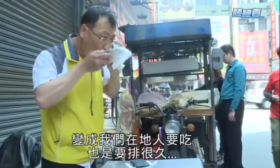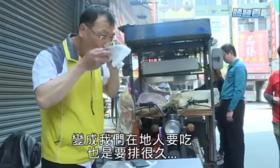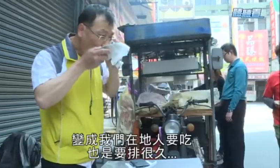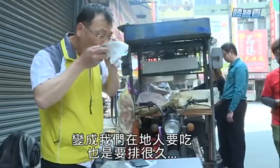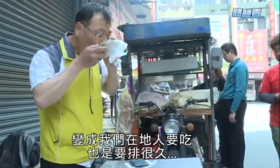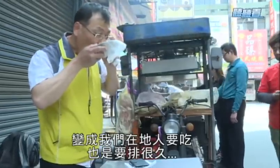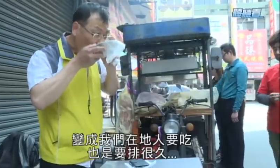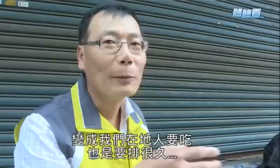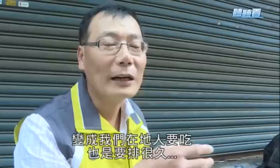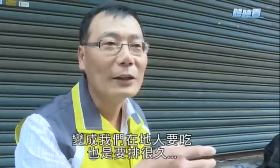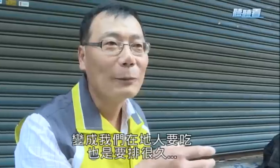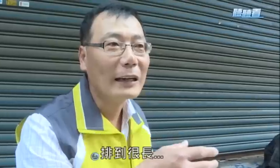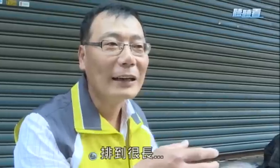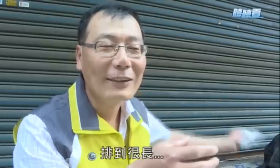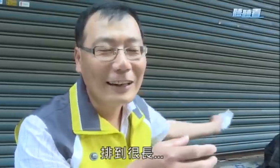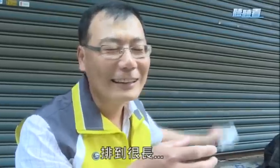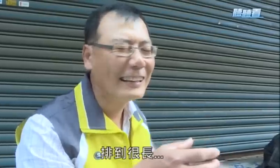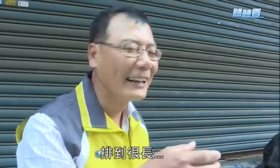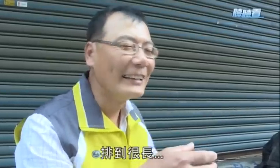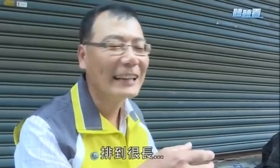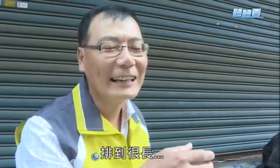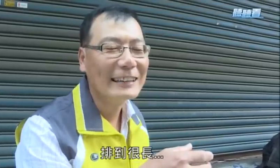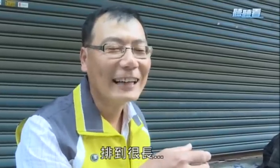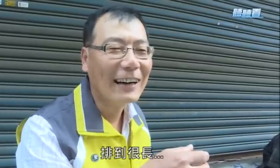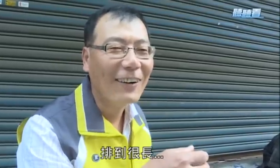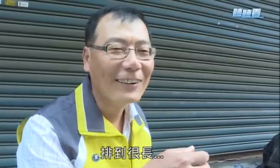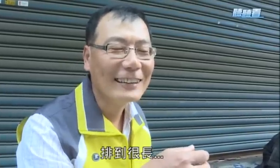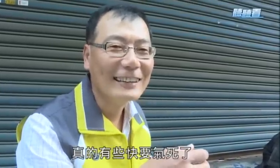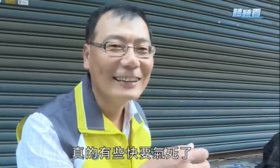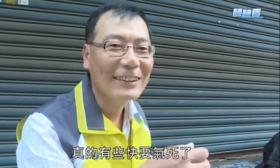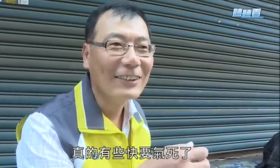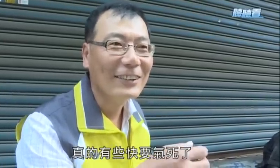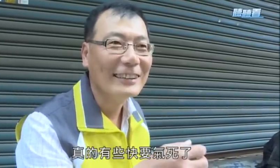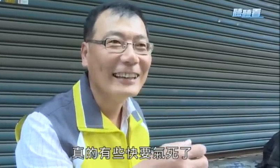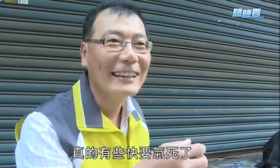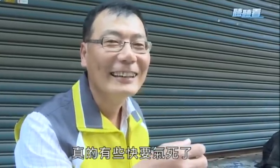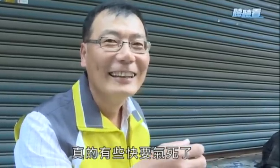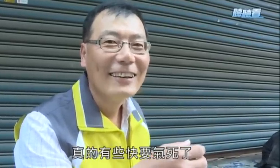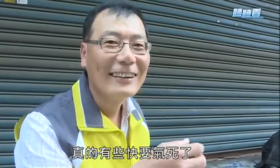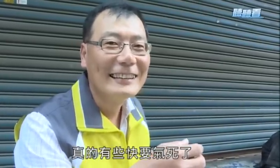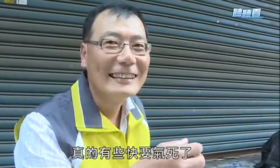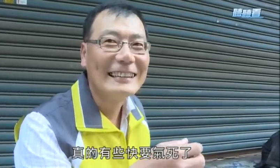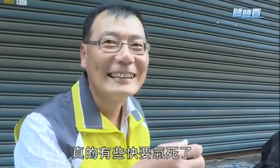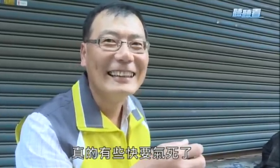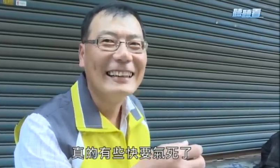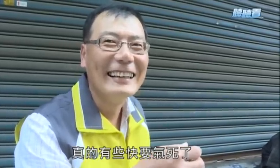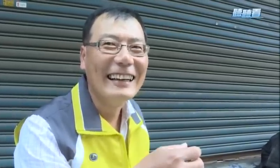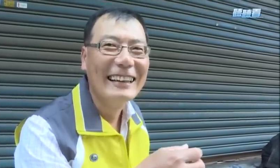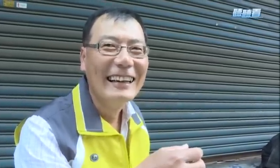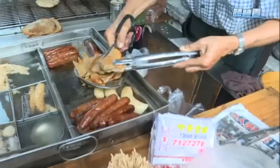有时候要排很久，排到很长很长哦，真的有些都要气死